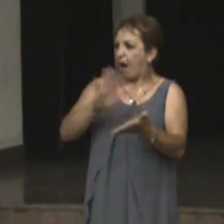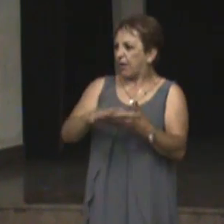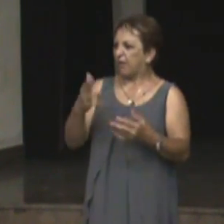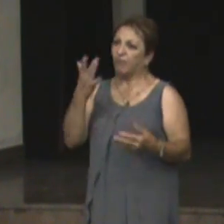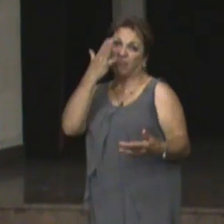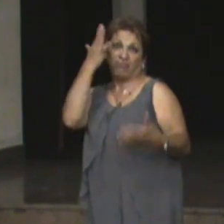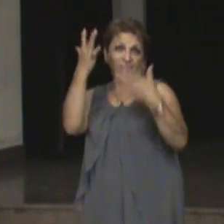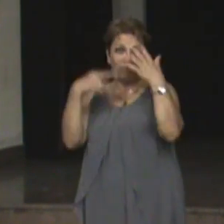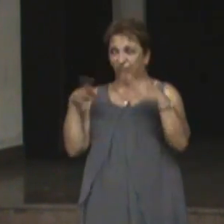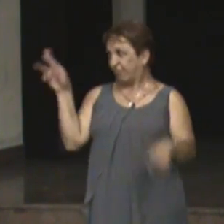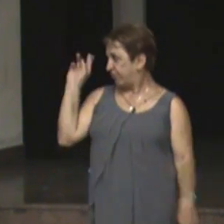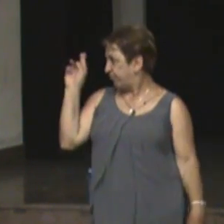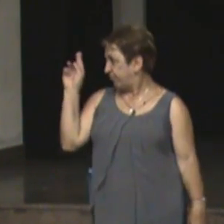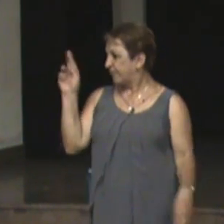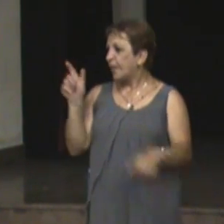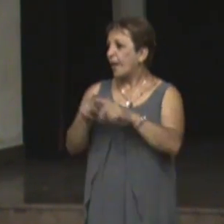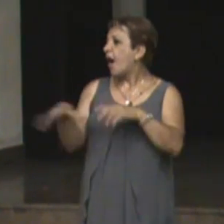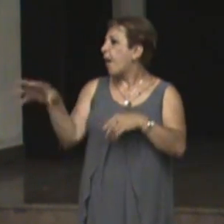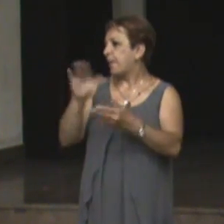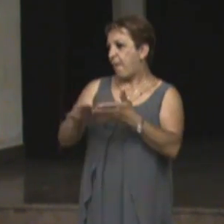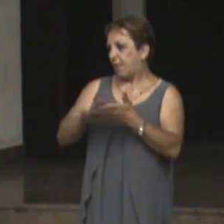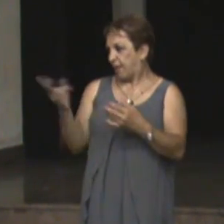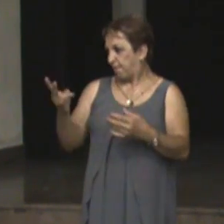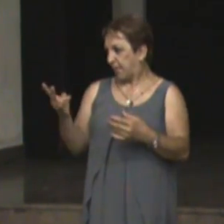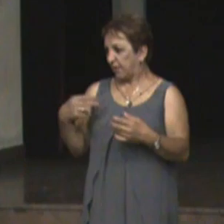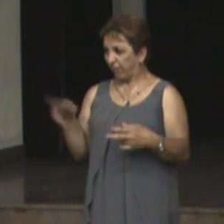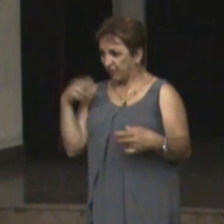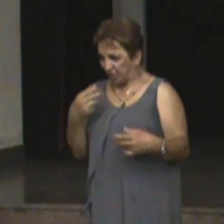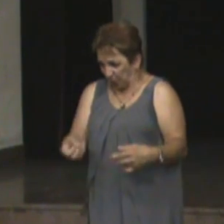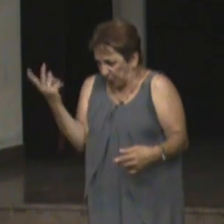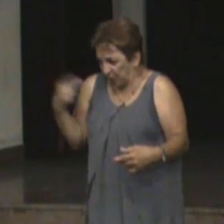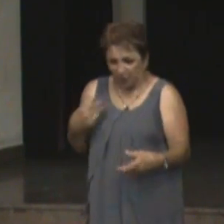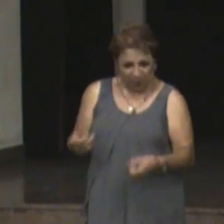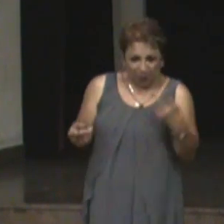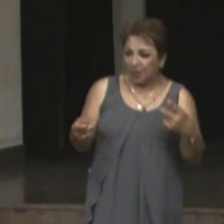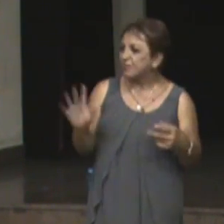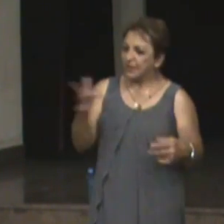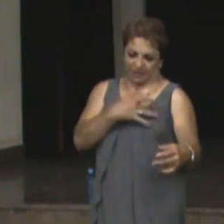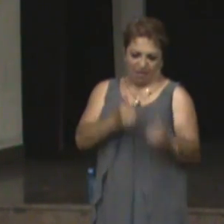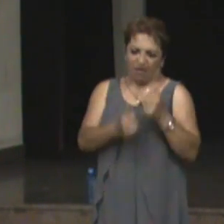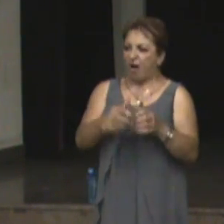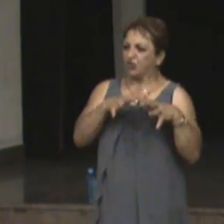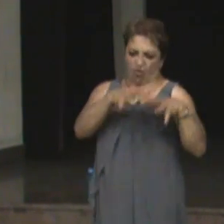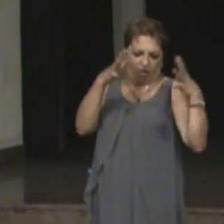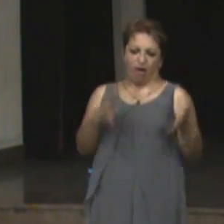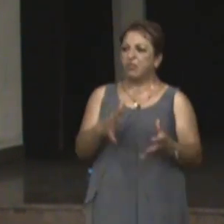մեծամտությունը, հպարտությունը, և այլն, և այլն, ցավոք սրտի այդ քարերը մեր սրտում բավականին շատ